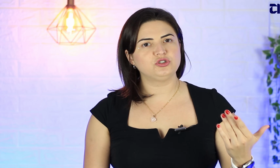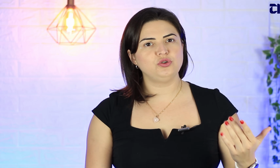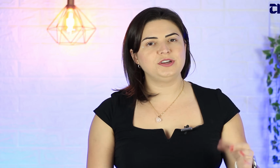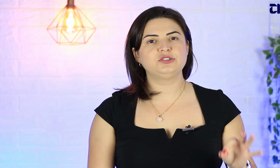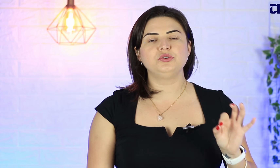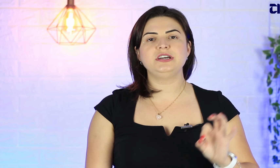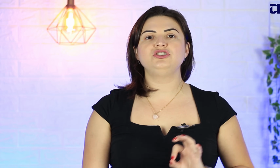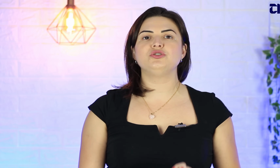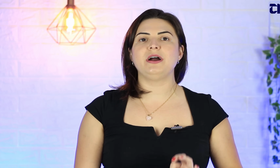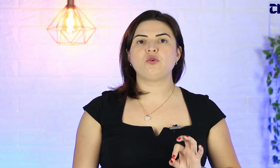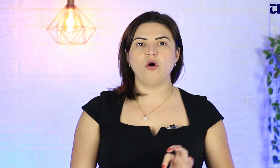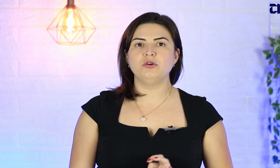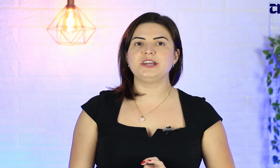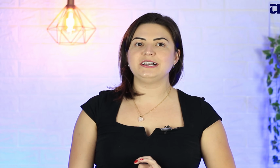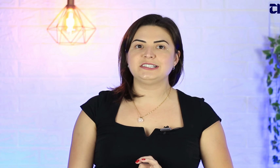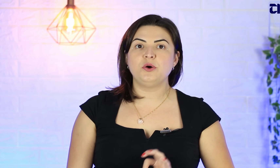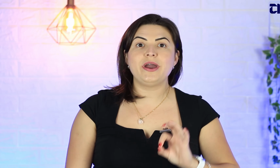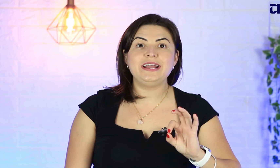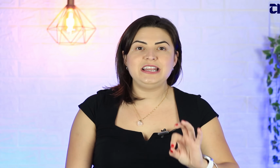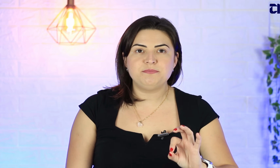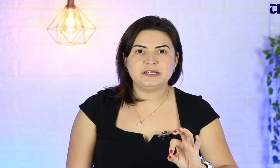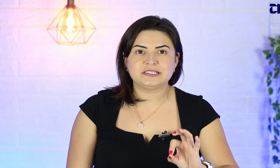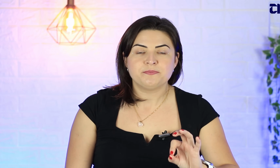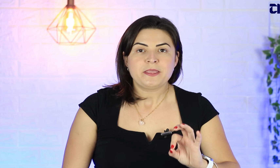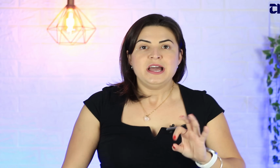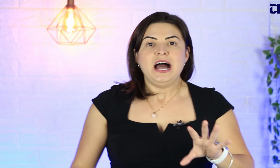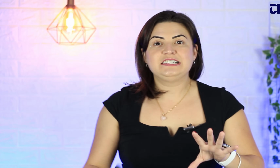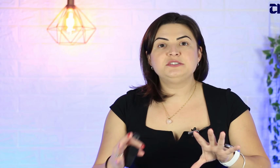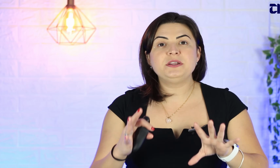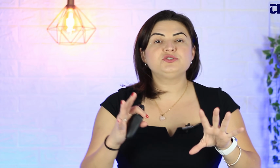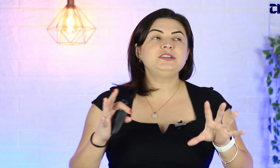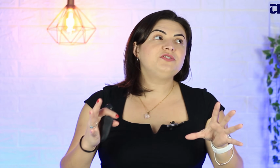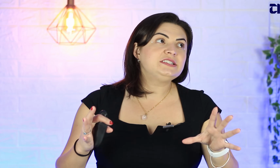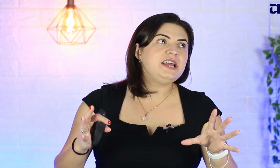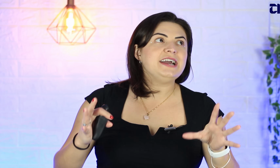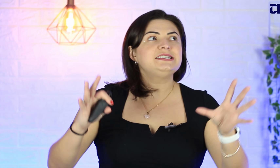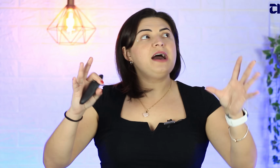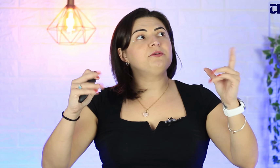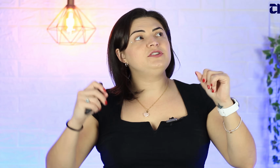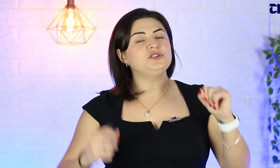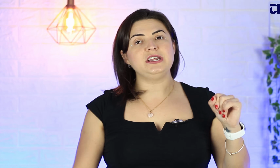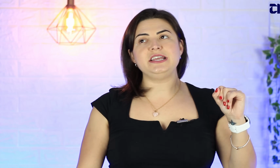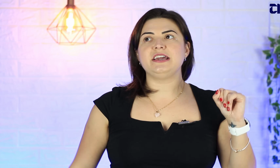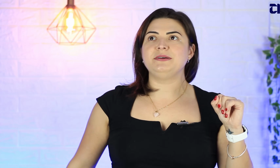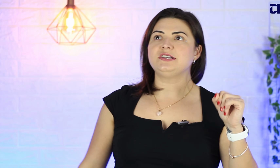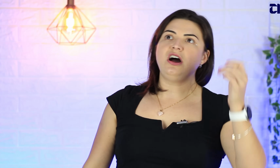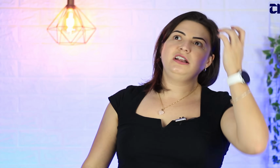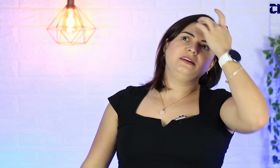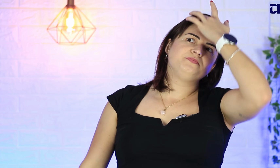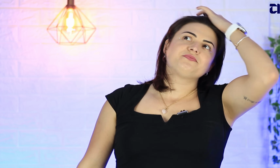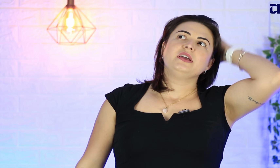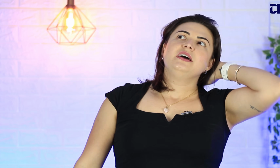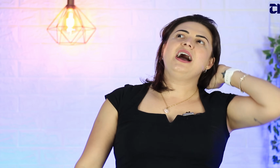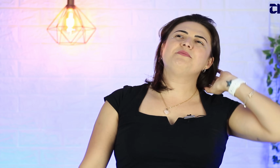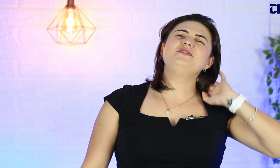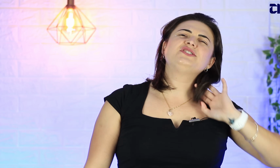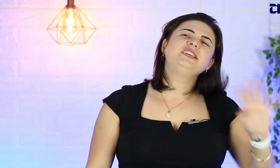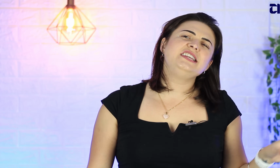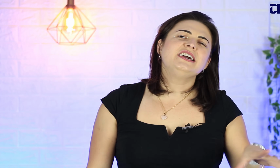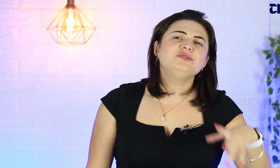emoções durante uma comunicação em Libras. As expressões faciais. Ah, professora Aninha, mas olha. Ah, professora Aninha,